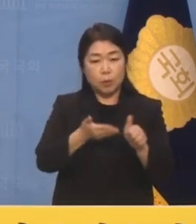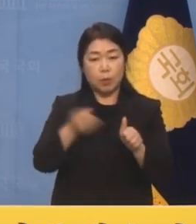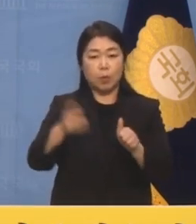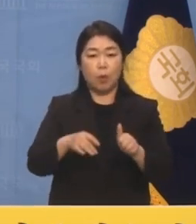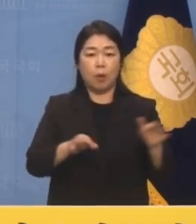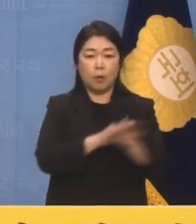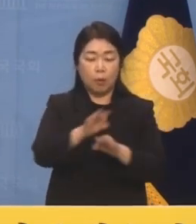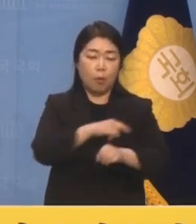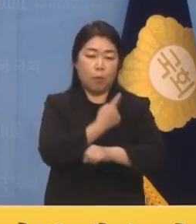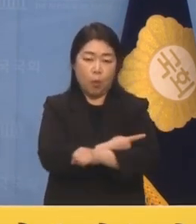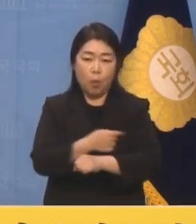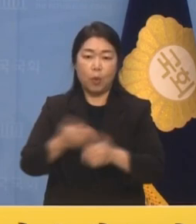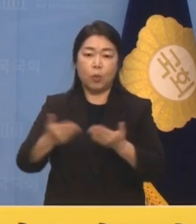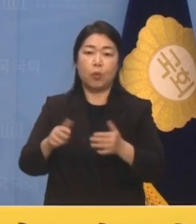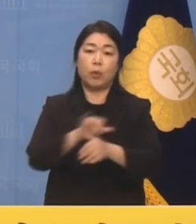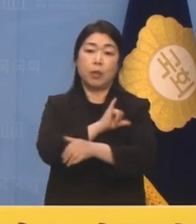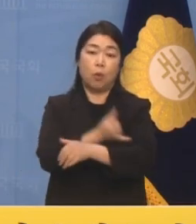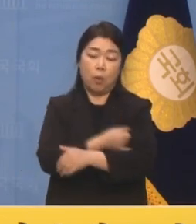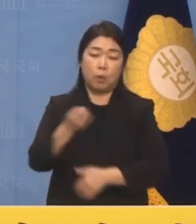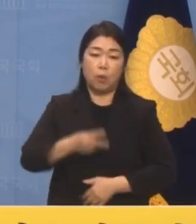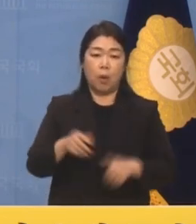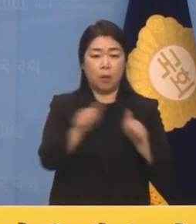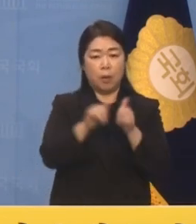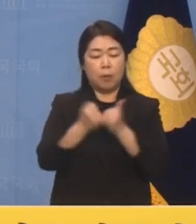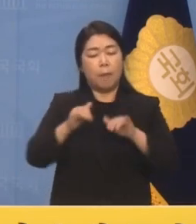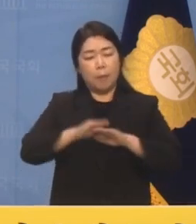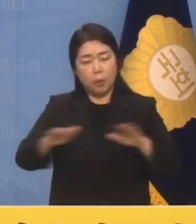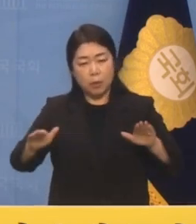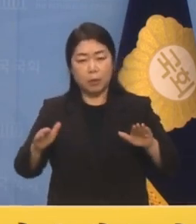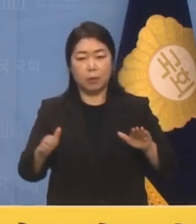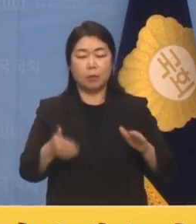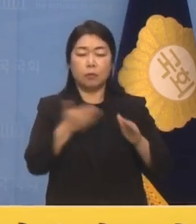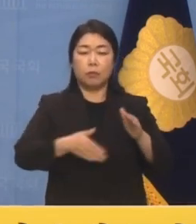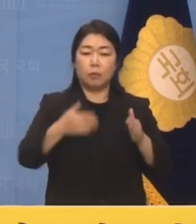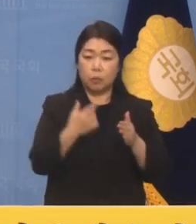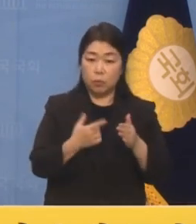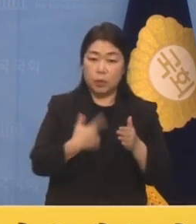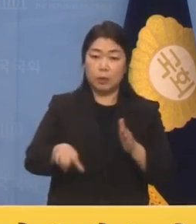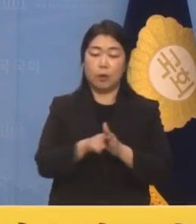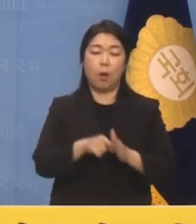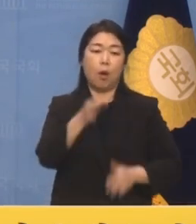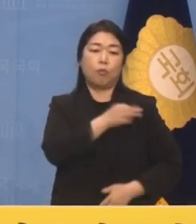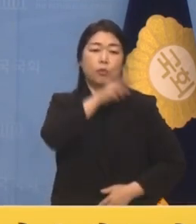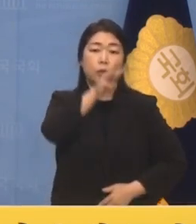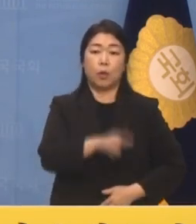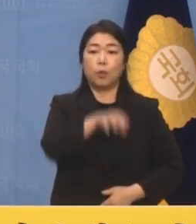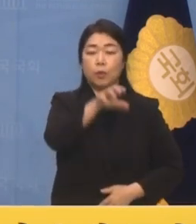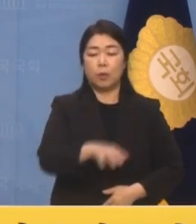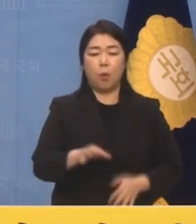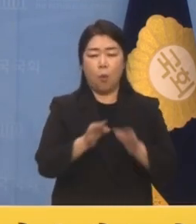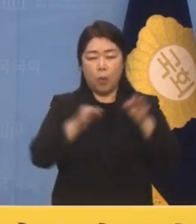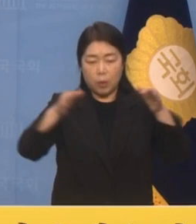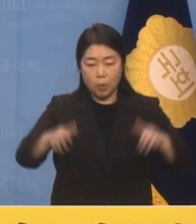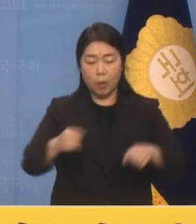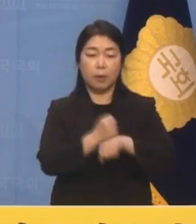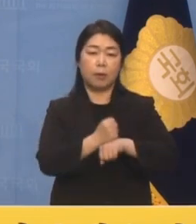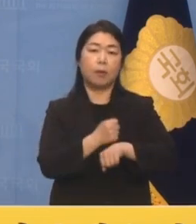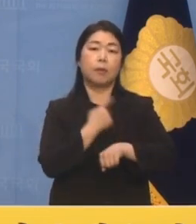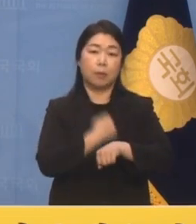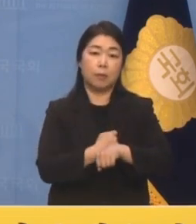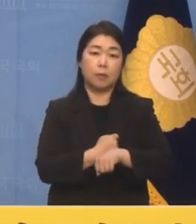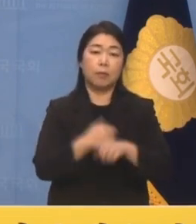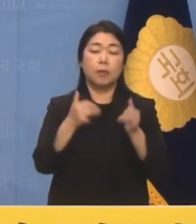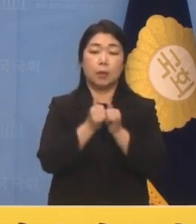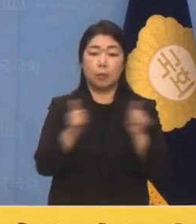노동인권과 성병등 정치를 위해서 부천에서 오랫동안 헌신적으로 활동해온 정치인입니다. 신현자